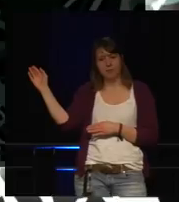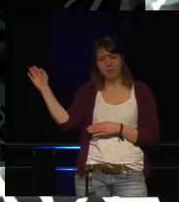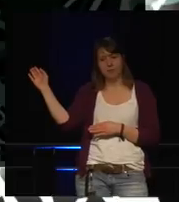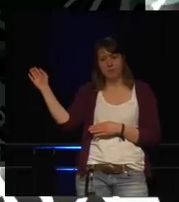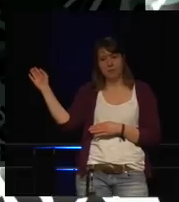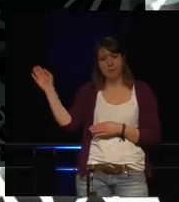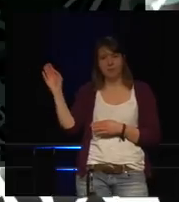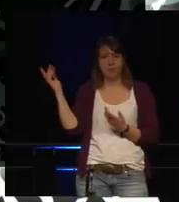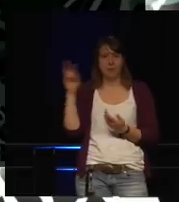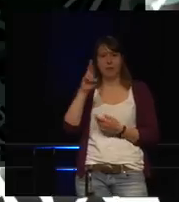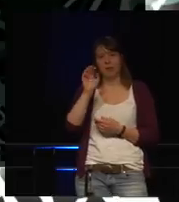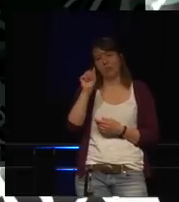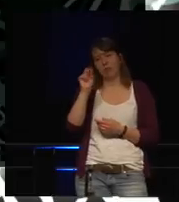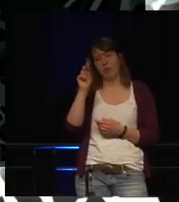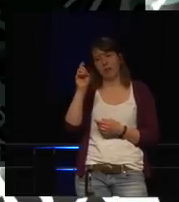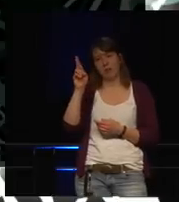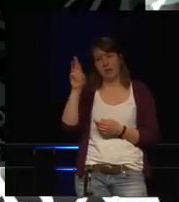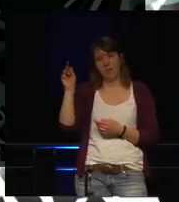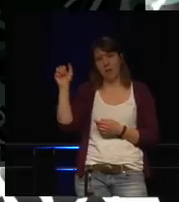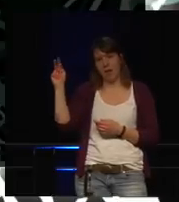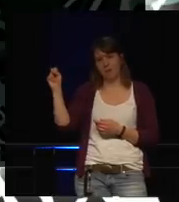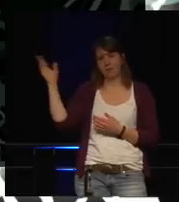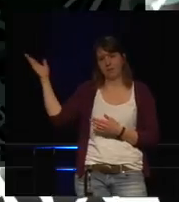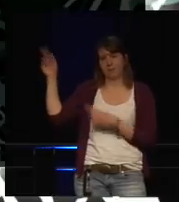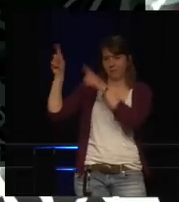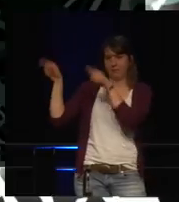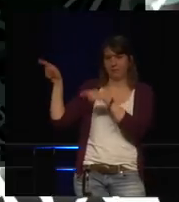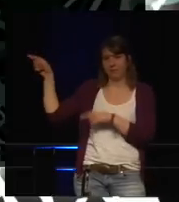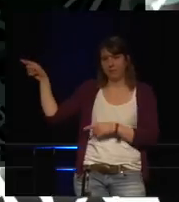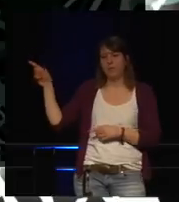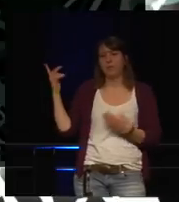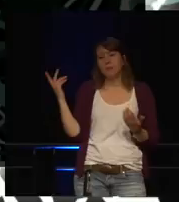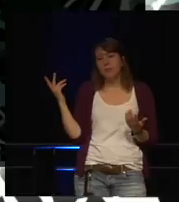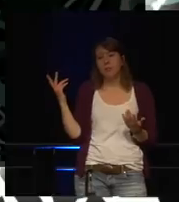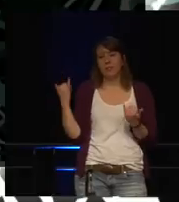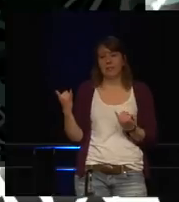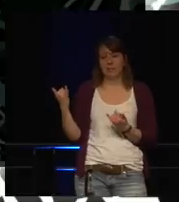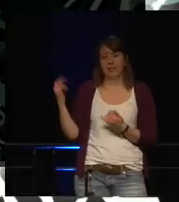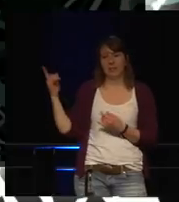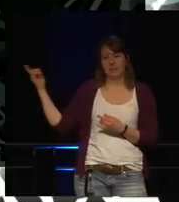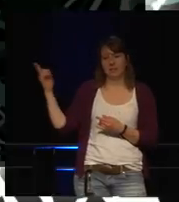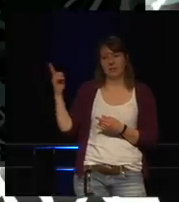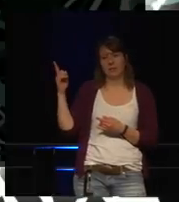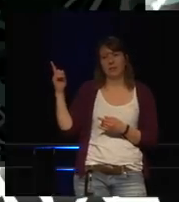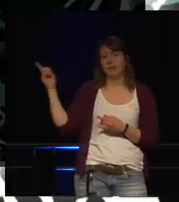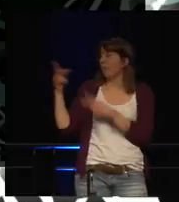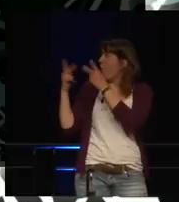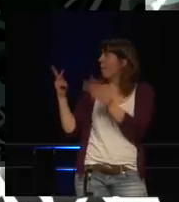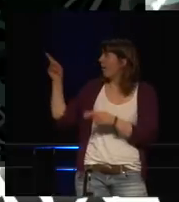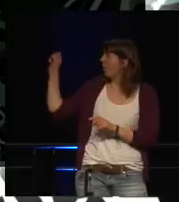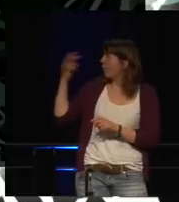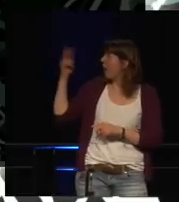con la persona que está detrás de este proyecto y esta es una imagen suya. Esta es la página web, de hecho.